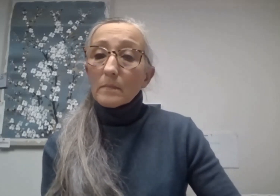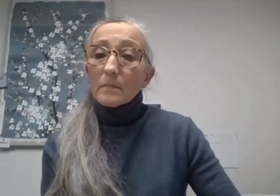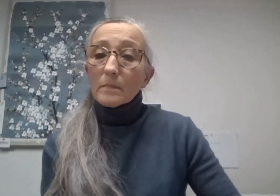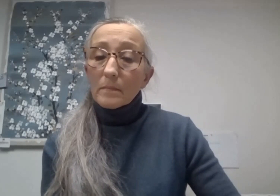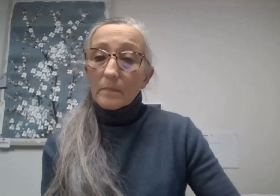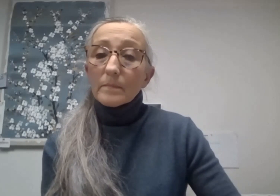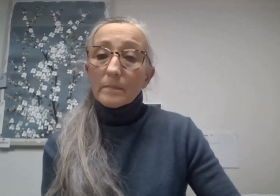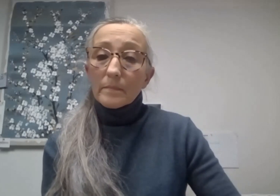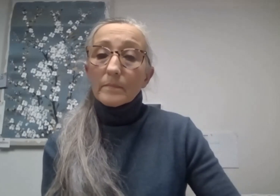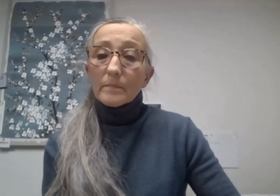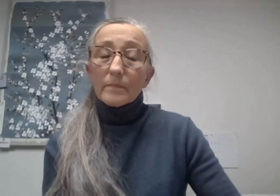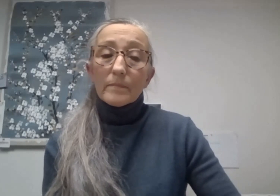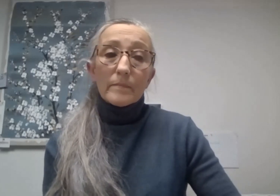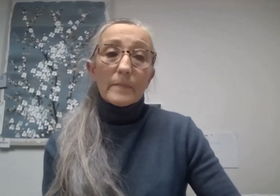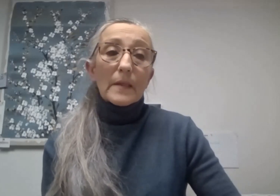le restera.